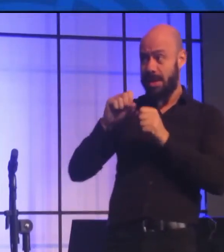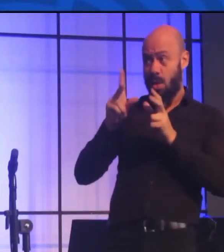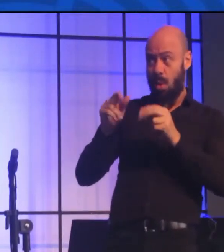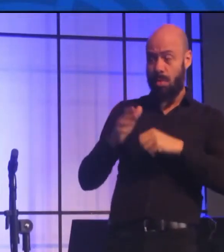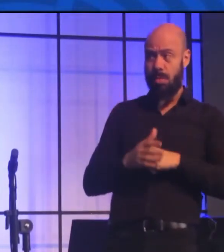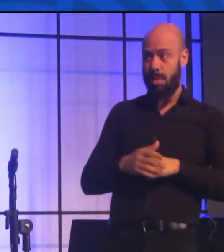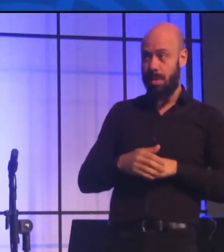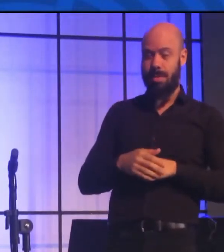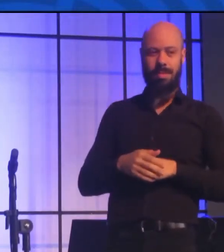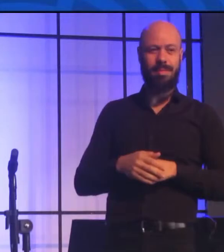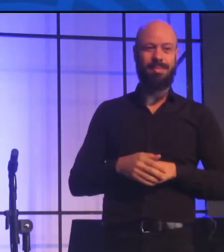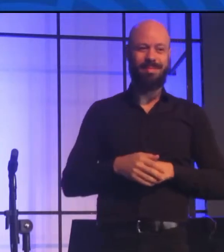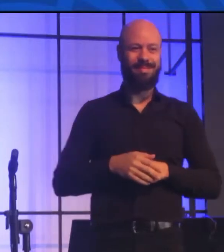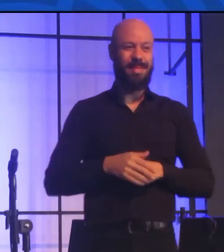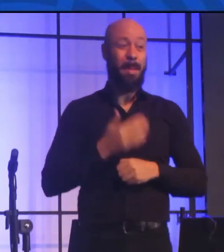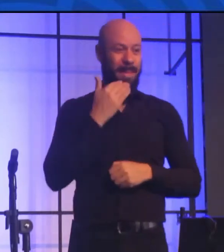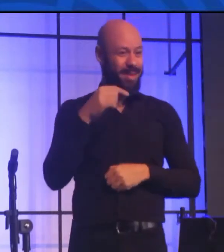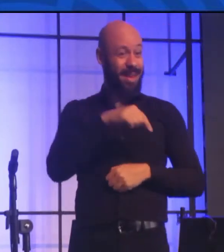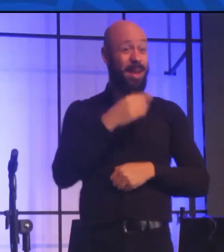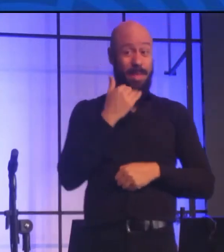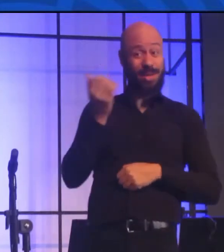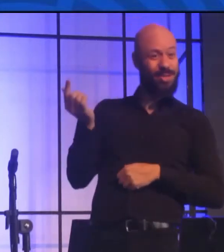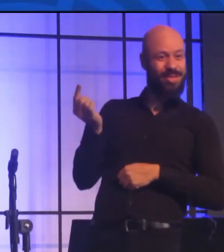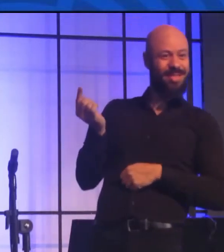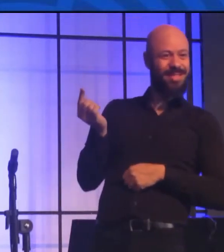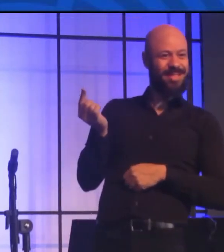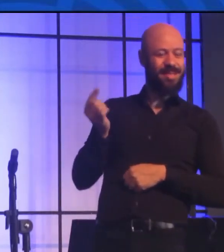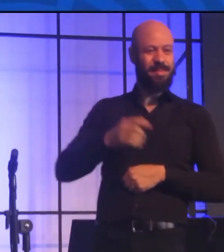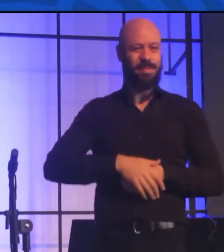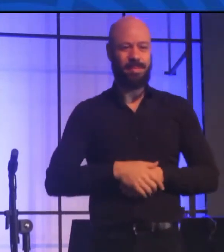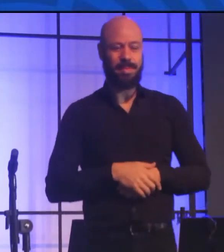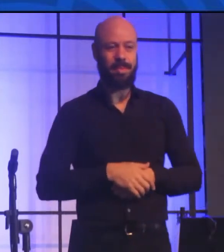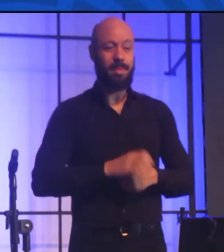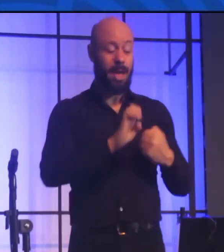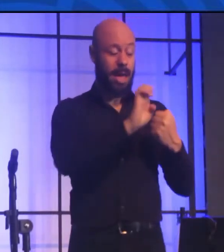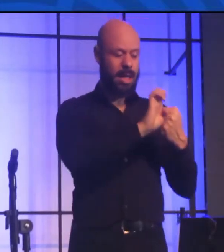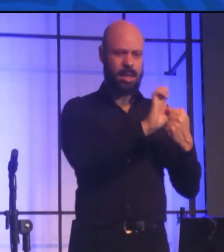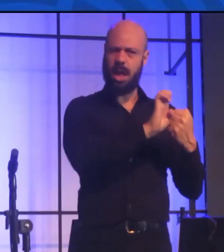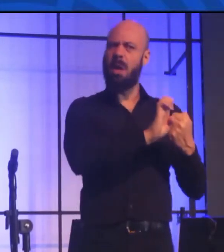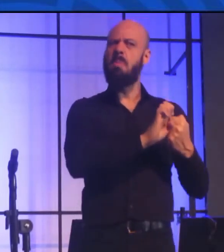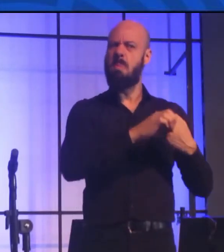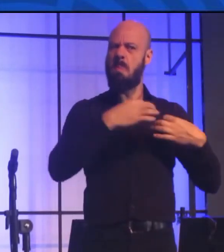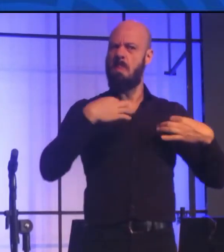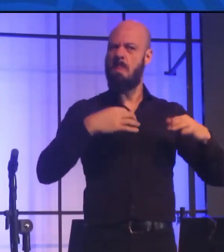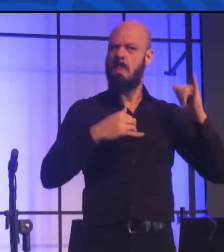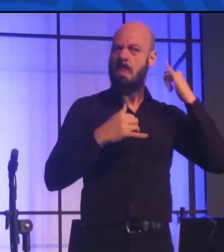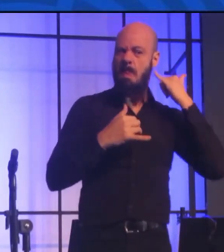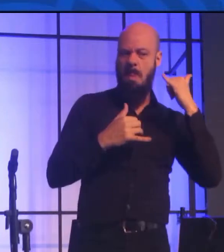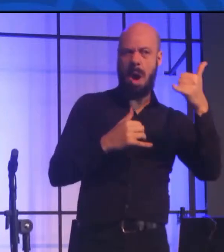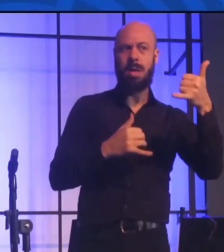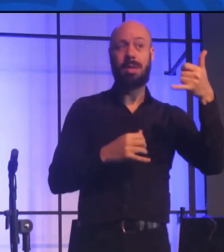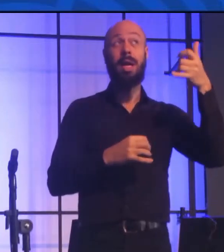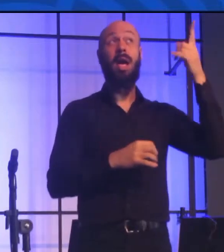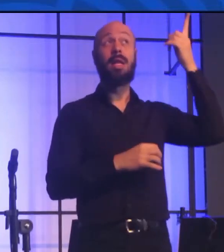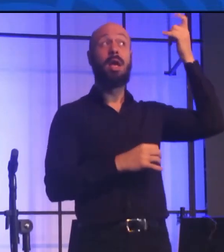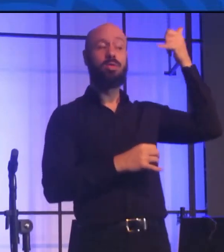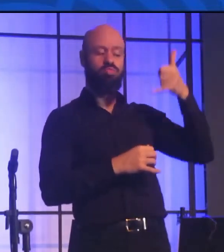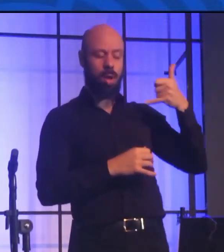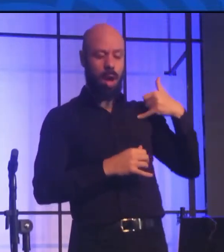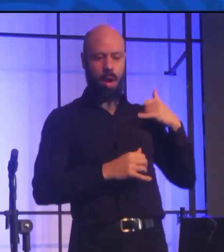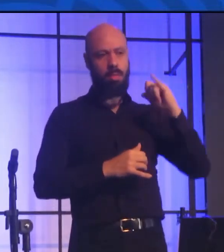foi um grande profeta, Eliseu foi o maior profeta. Um homem de grandes feitos. E